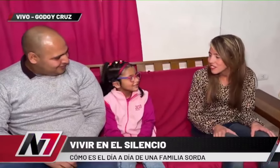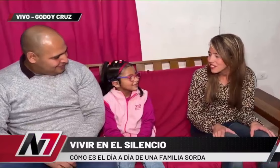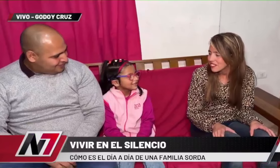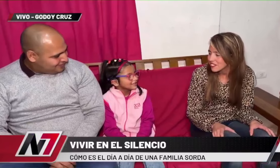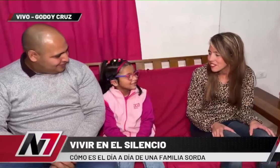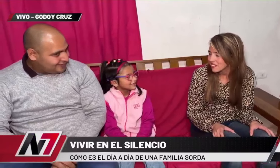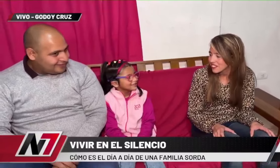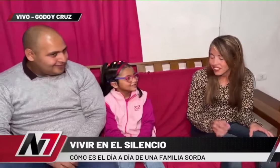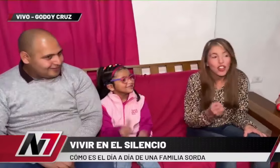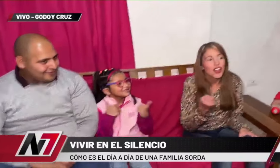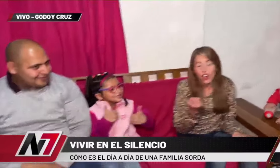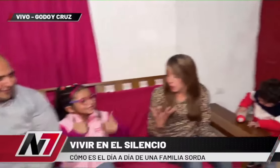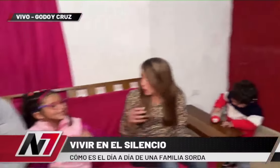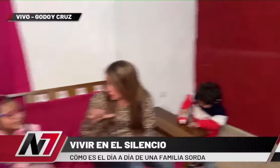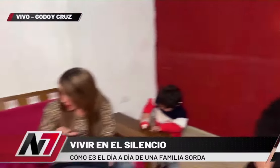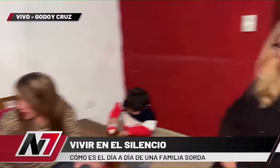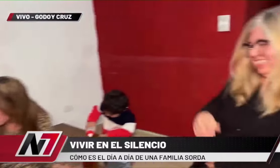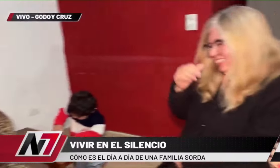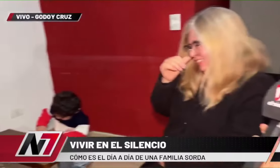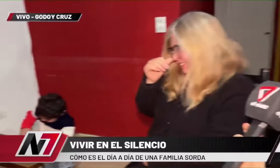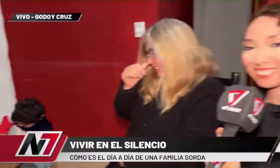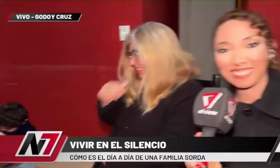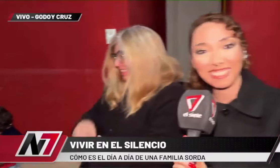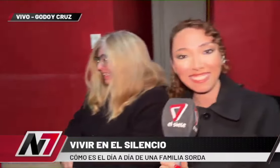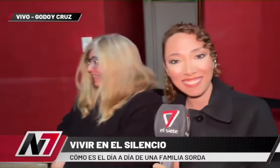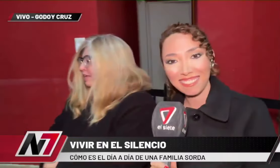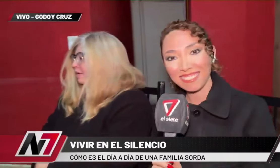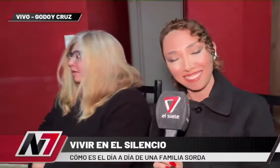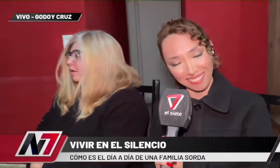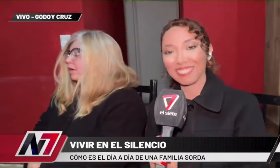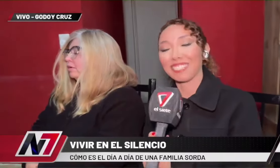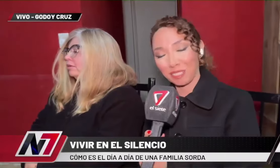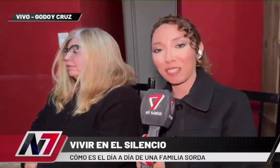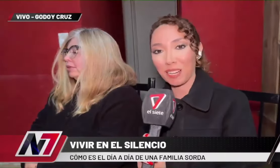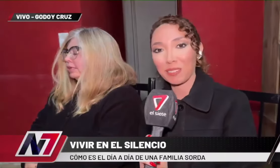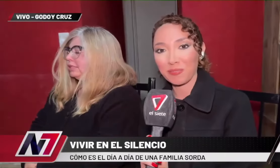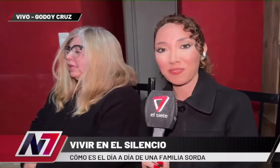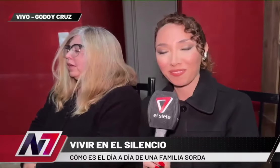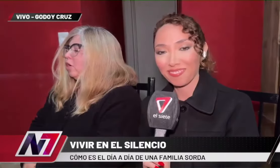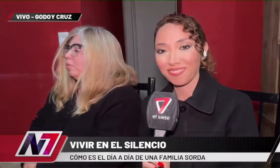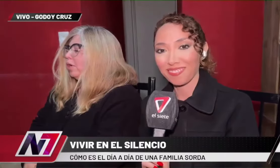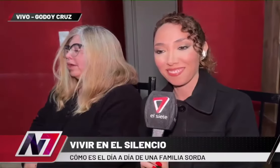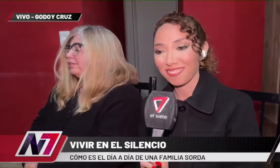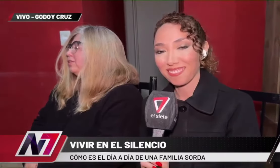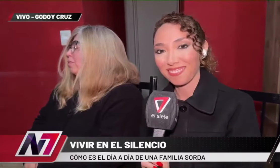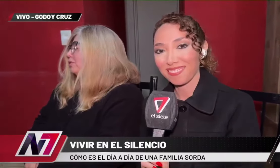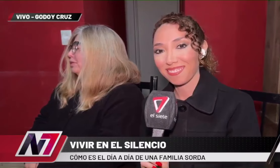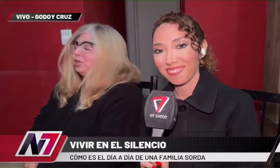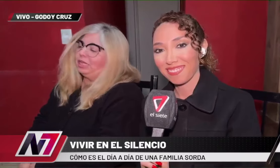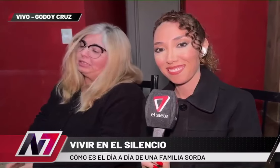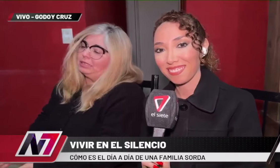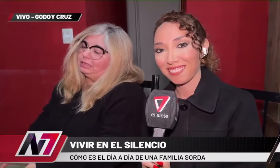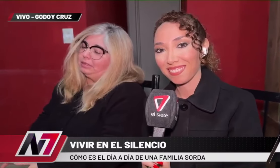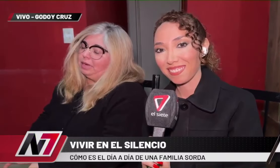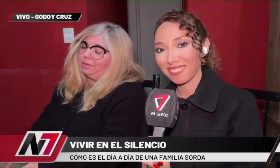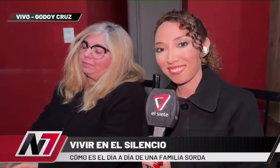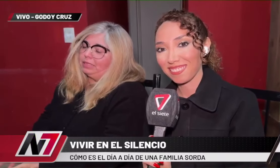Sí, ¿Te dice. puedo interrumpir un segundito? ¿Te puedo Sí. preguntar? Digo, también Sí, se claro. me viene a Dime la cómo cabeza la es. ¿Cómo situación de se cómo porta? ellos Parece que la también, mamá siendo dice,